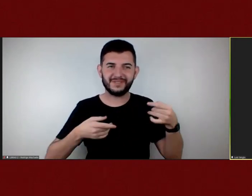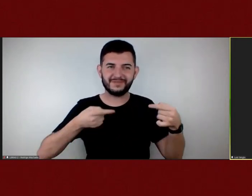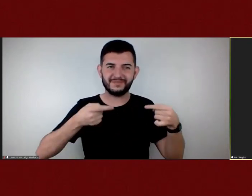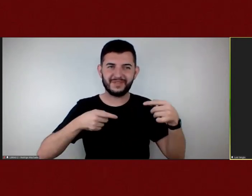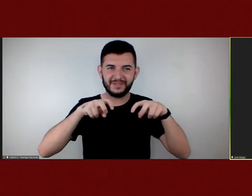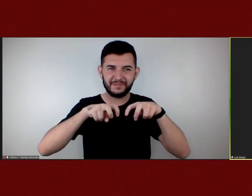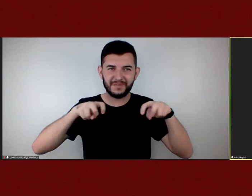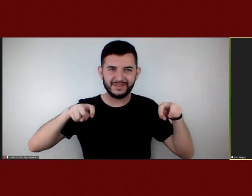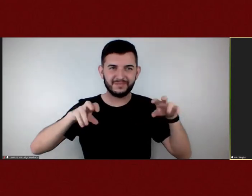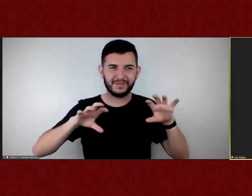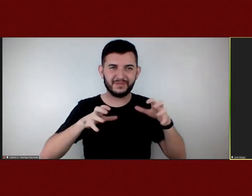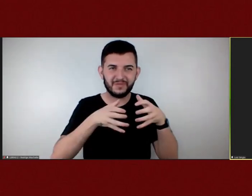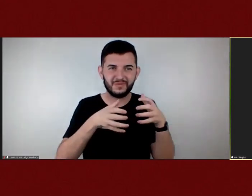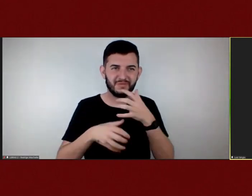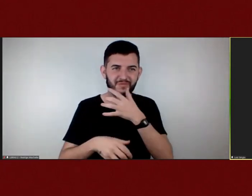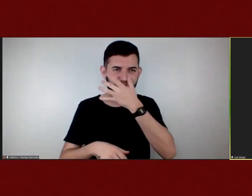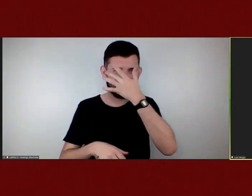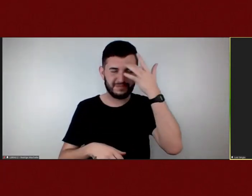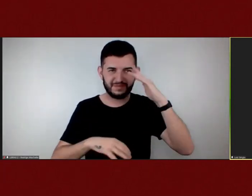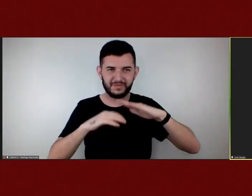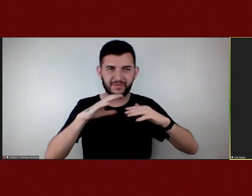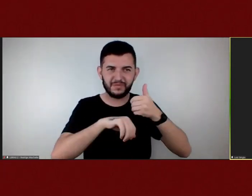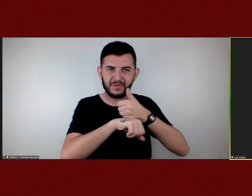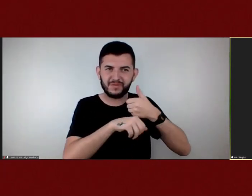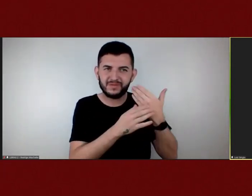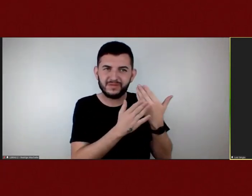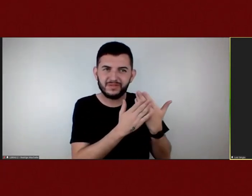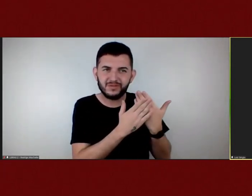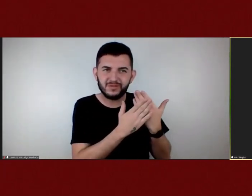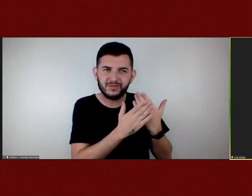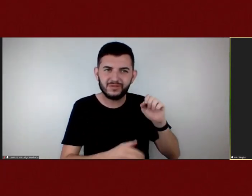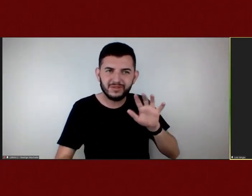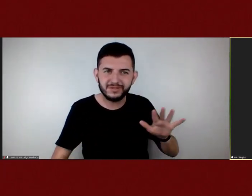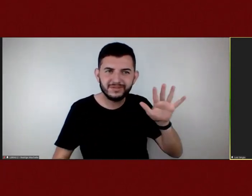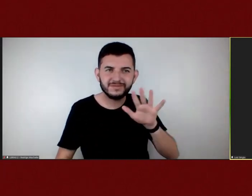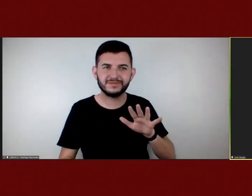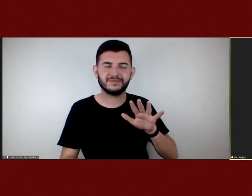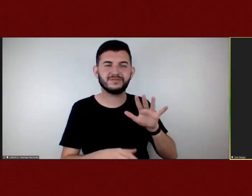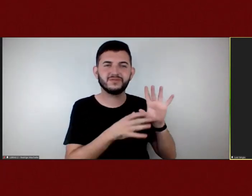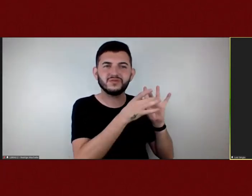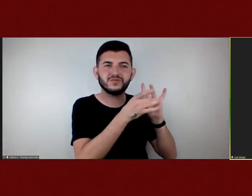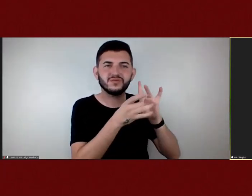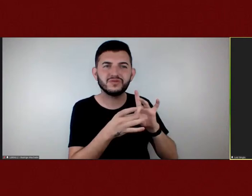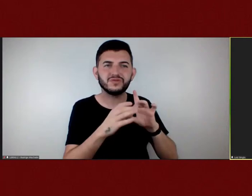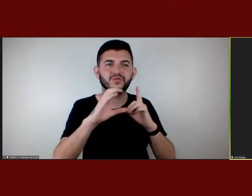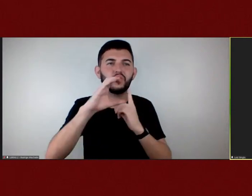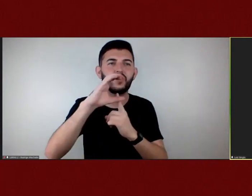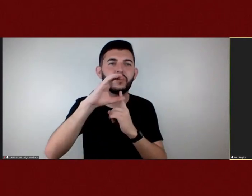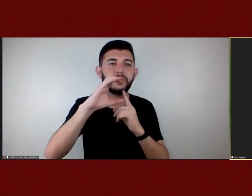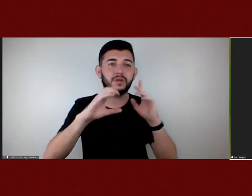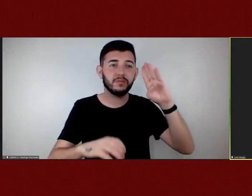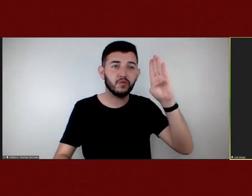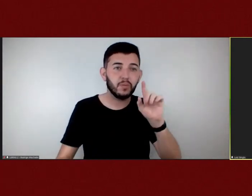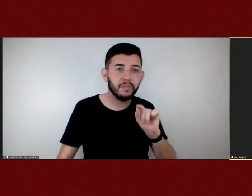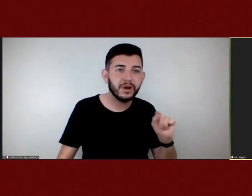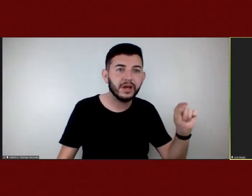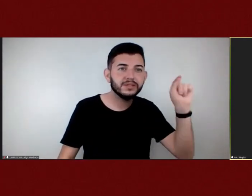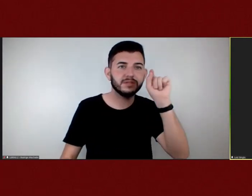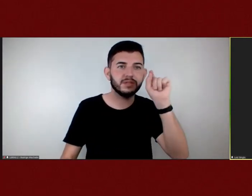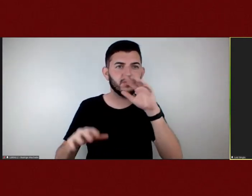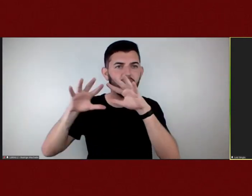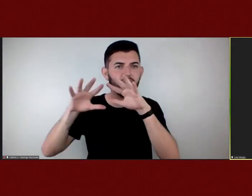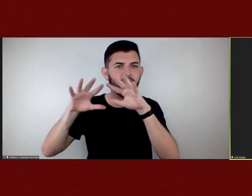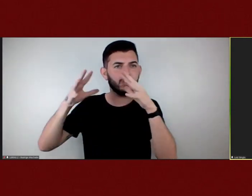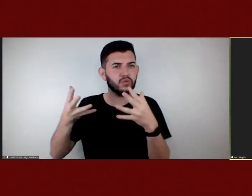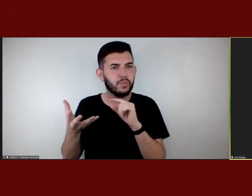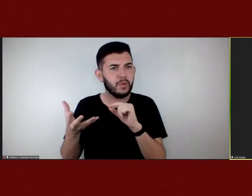lado de estudiosos do comunismo no Brasil e fora, num momento tão perigoso